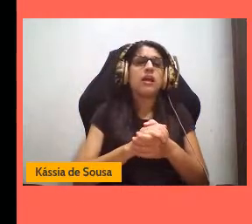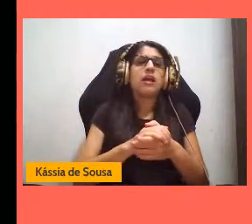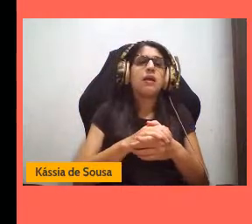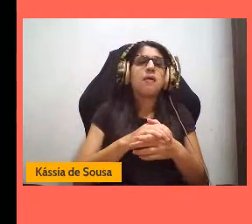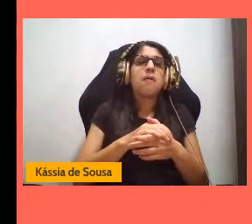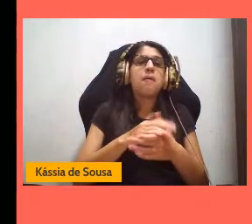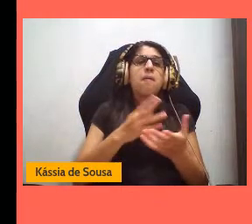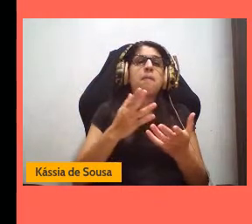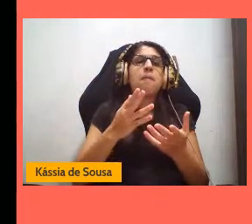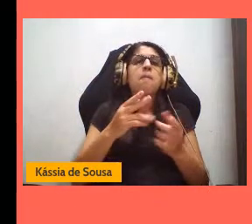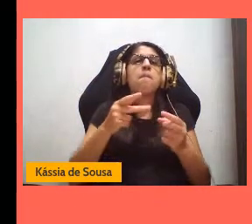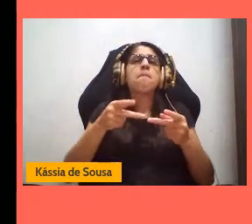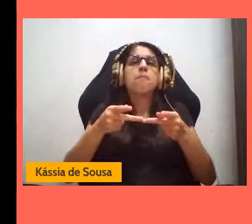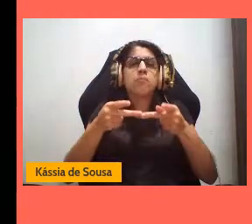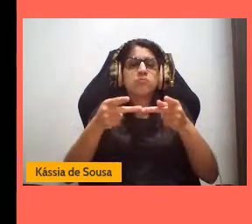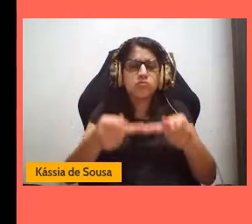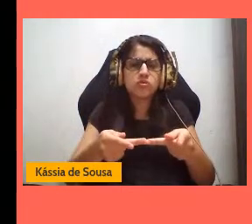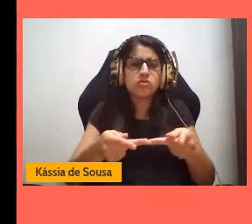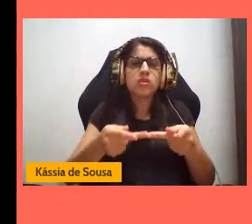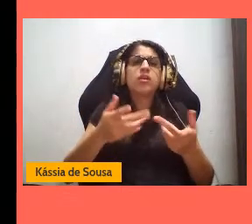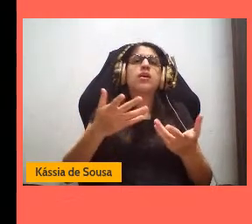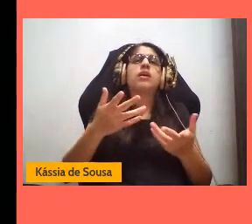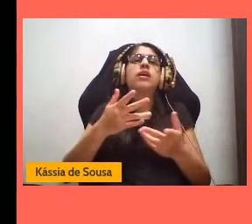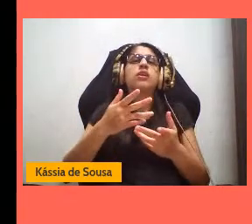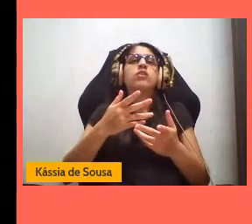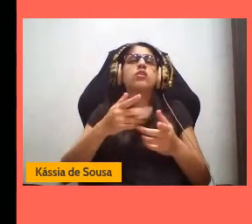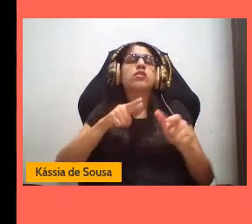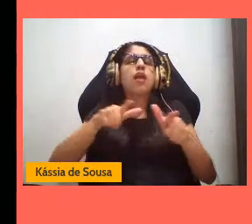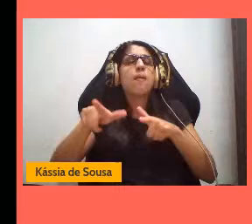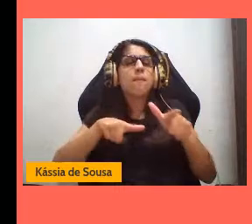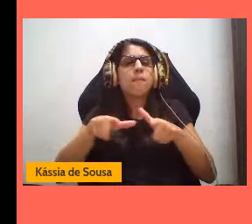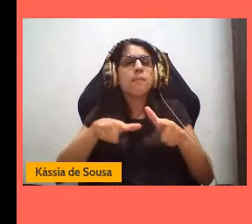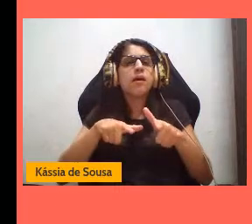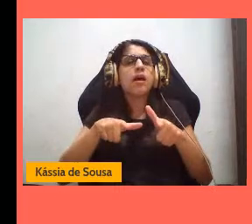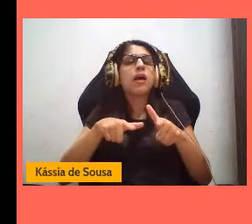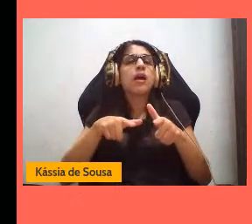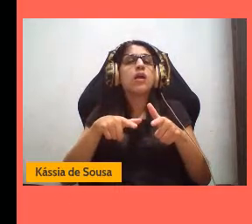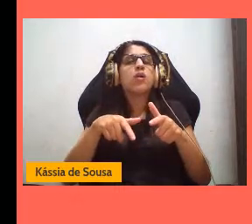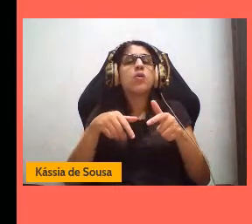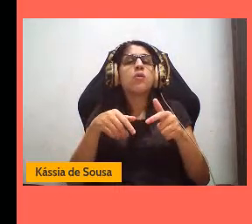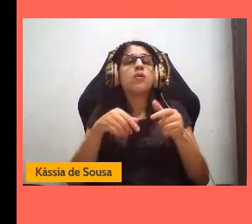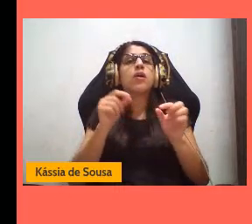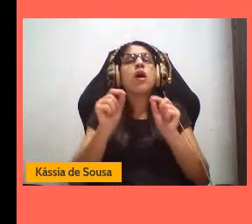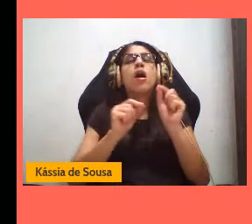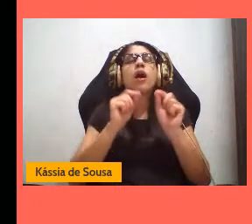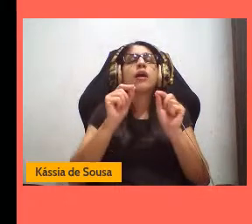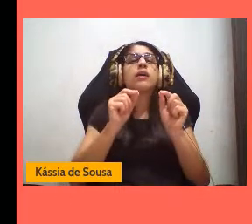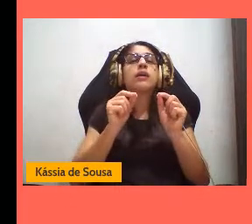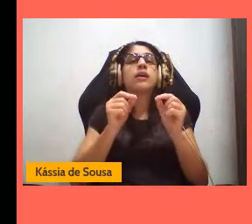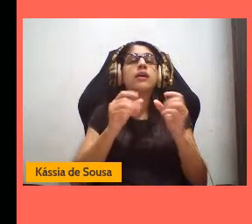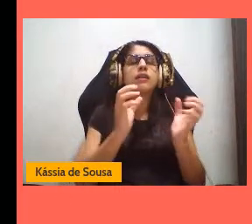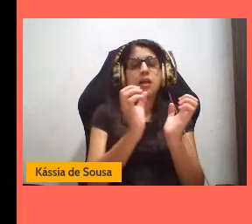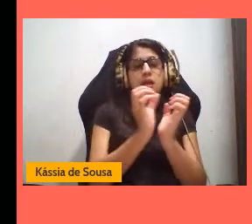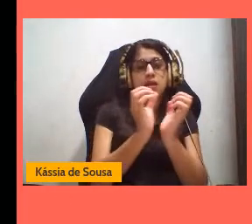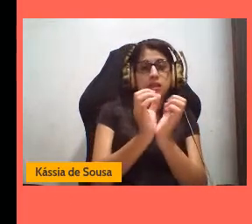projetos de dissertação, trabalhos onde na equipe você tem o mestrando, você